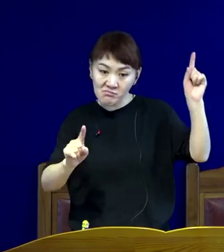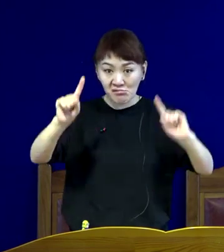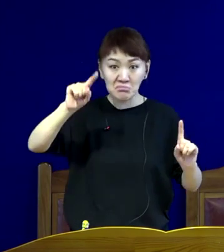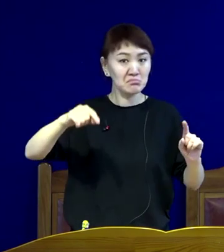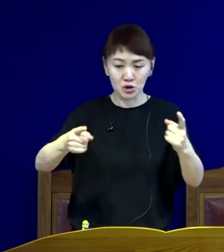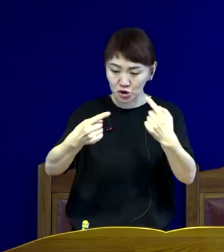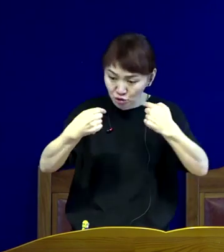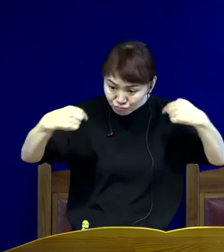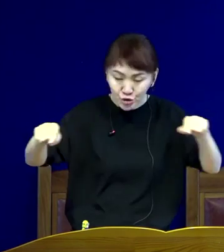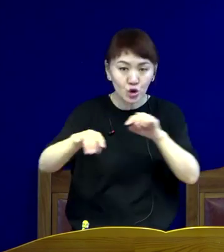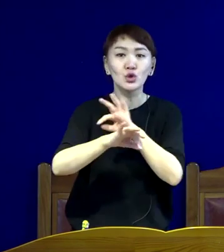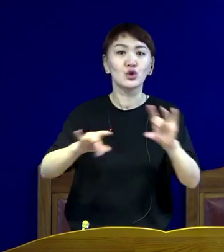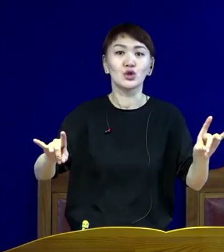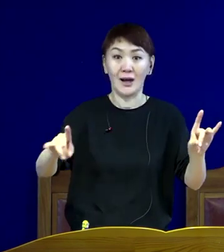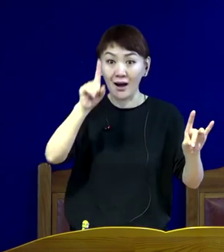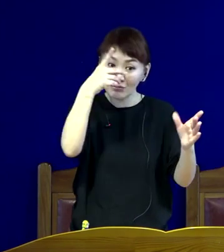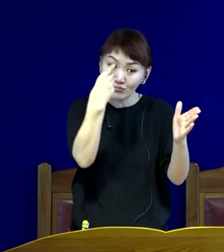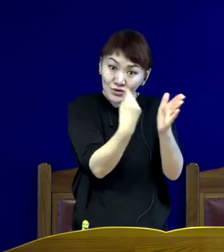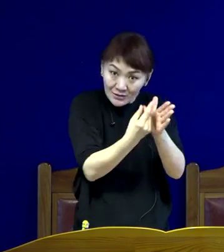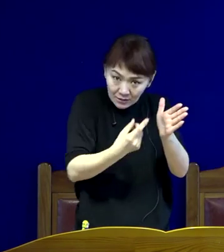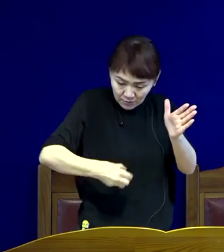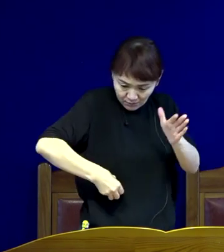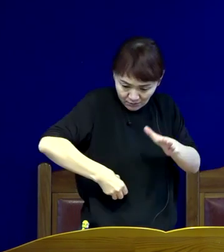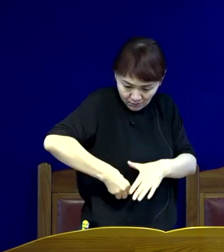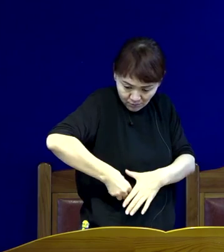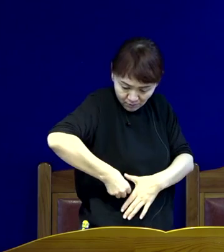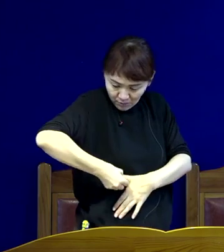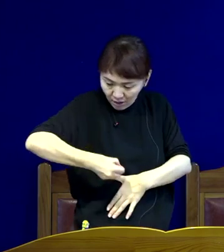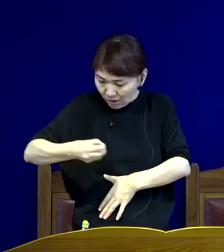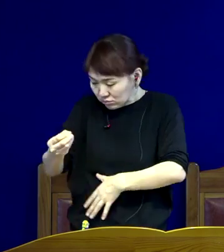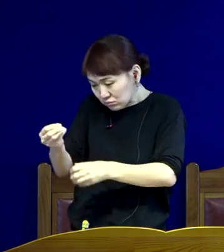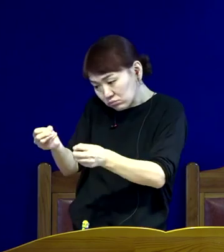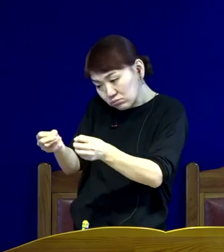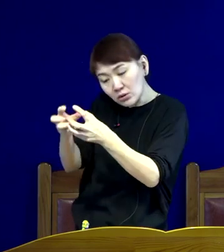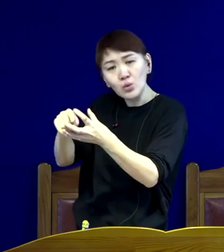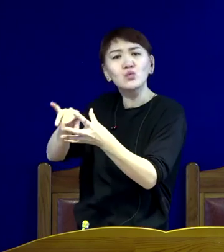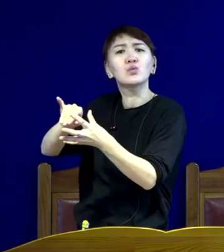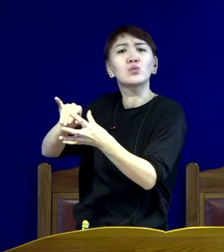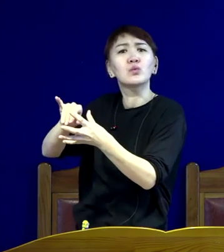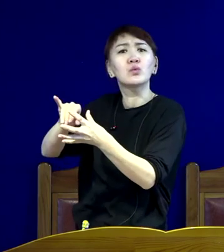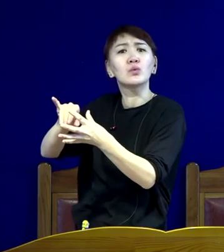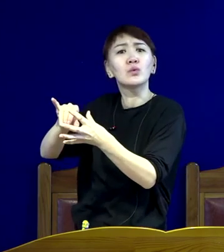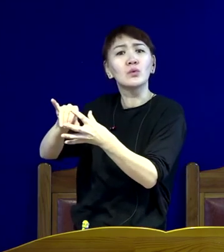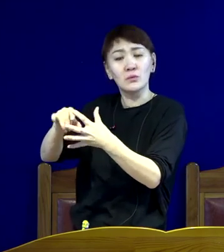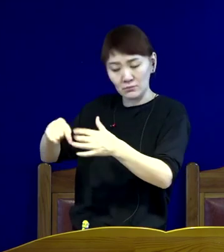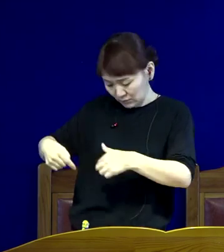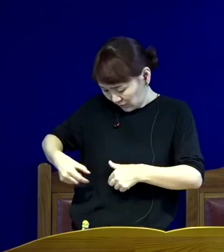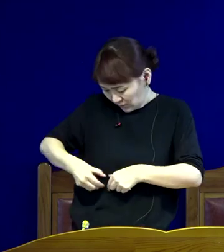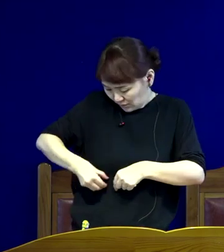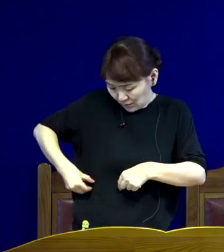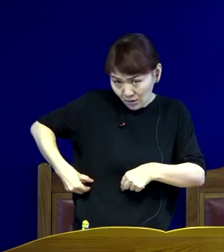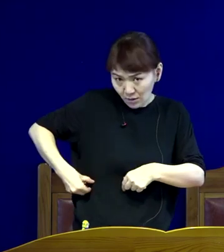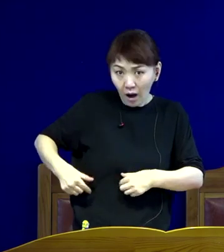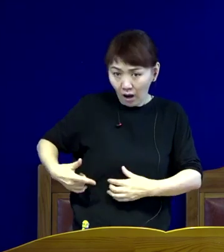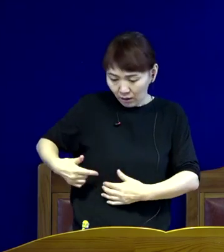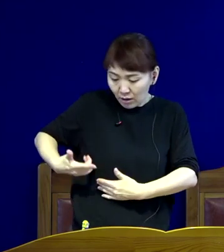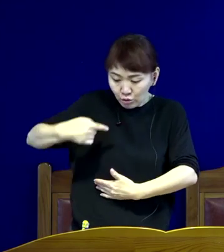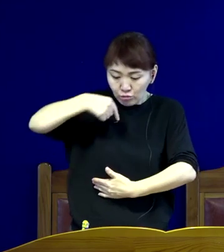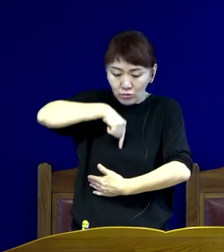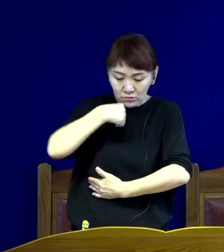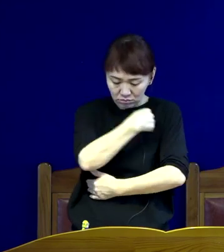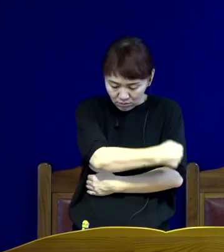намсан энэ эрэгтэйгш байр суурийг илэрхийлж байна. Хавиргүй цээжин хэсгээс навсан учраас хайрын хос гэдгийг илэрхийлж байгаа.